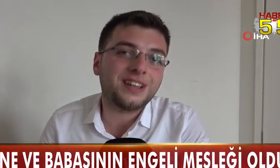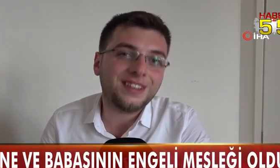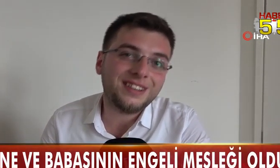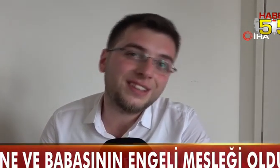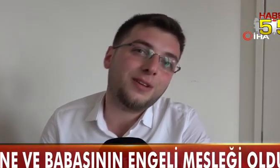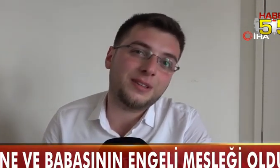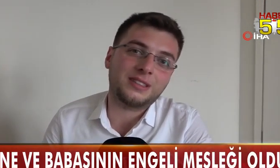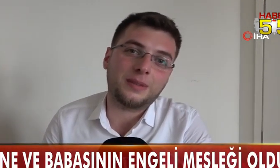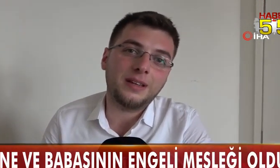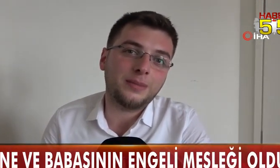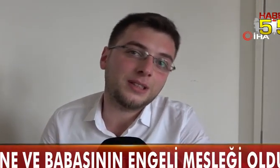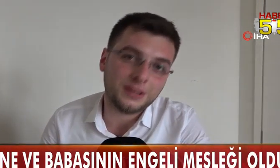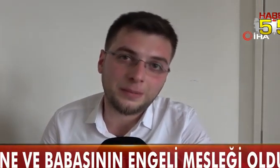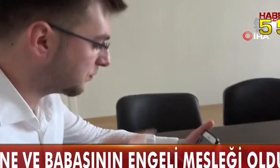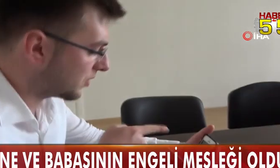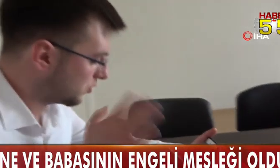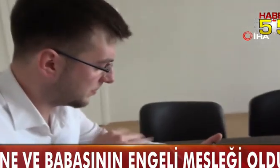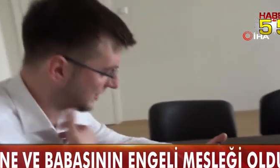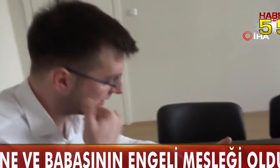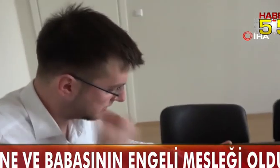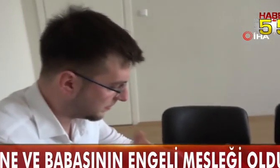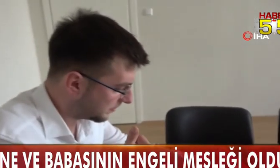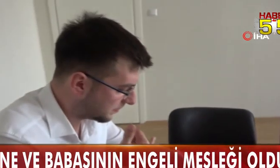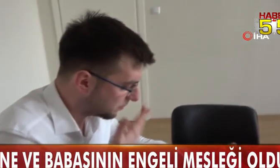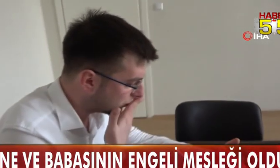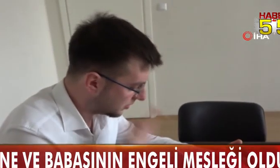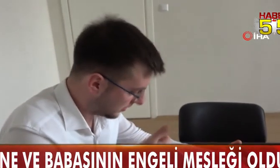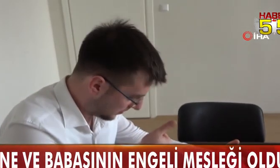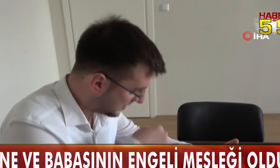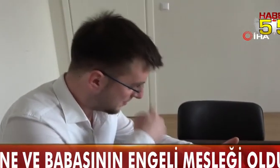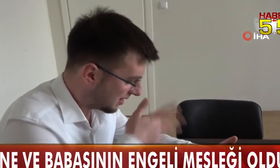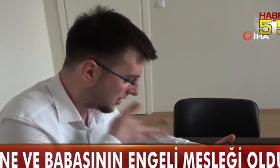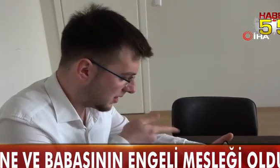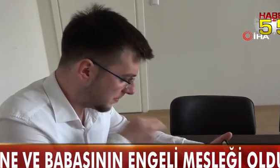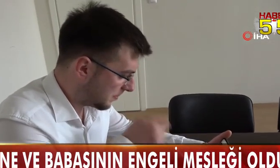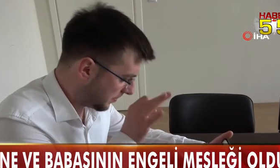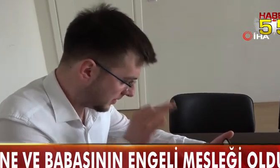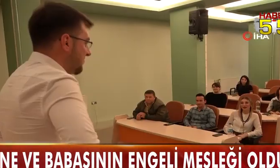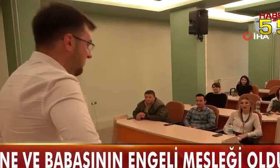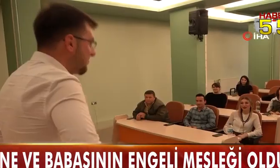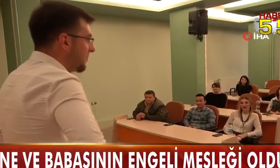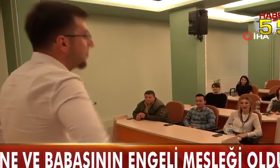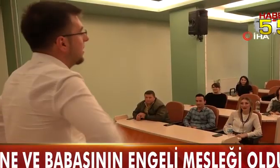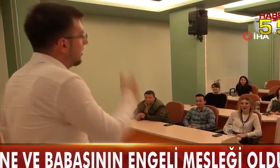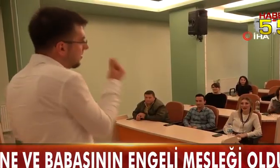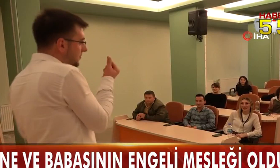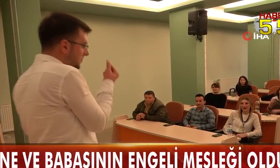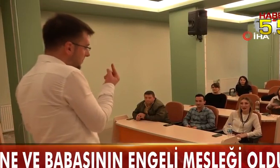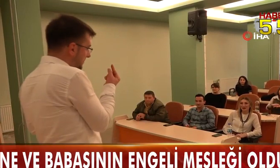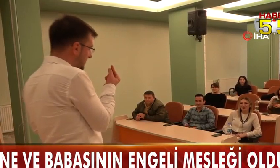kadar devam ettirmeye başladım. Anne ve babasının engelini mesleği haline getiren Kurtgözlü, kamu dairelerindeki personellere